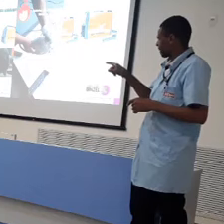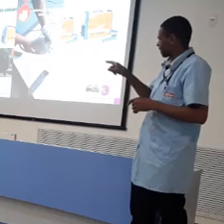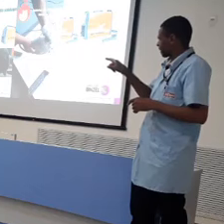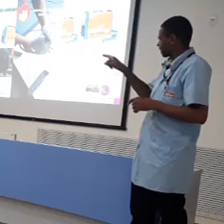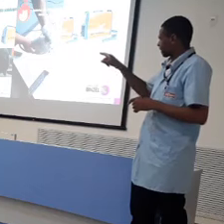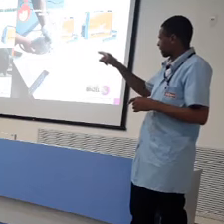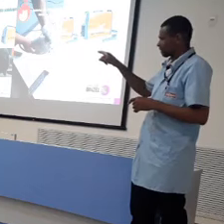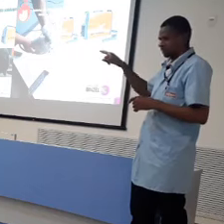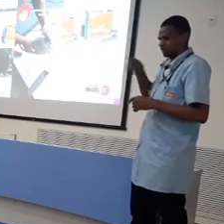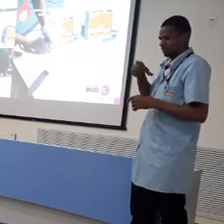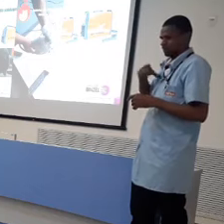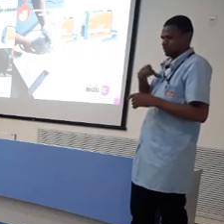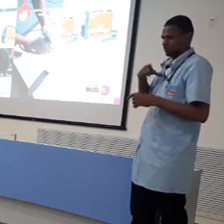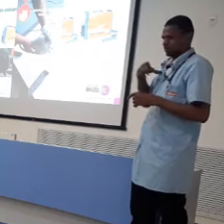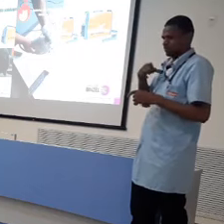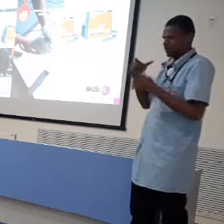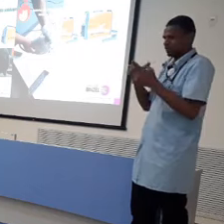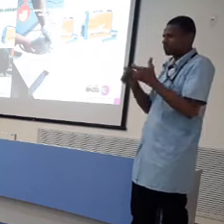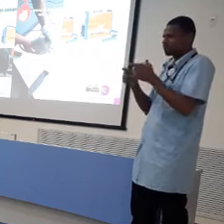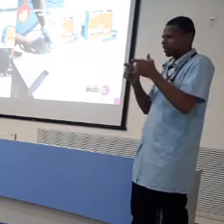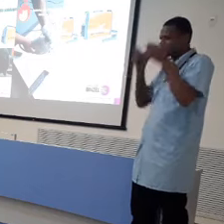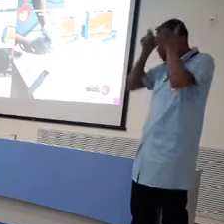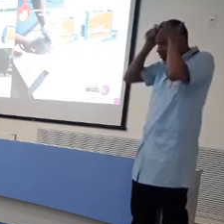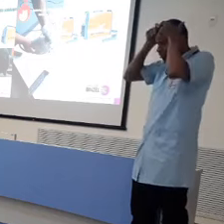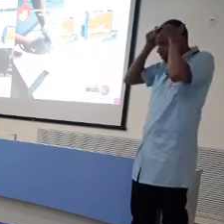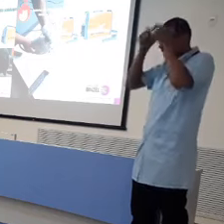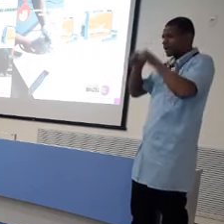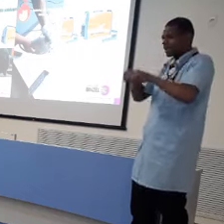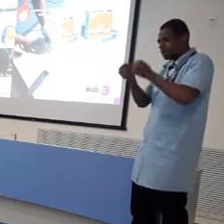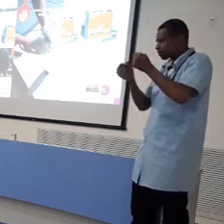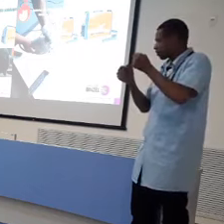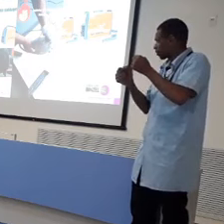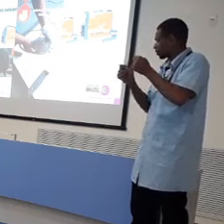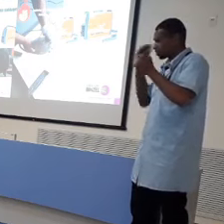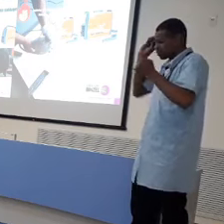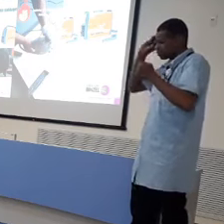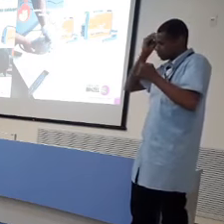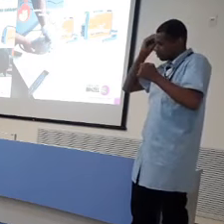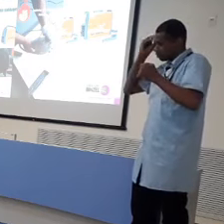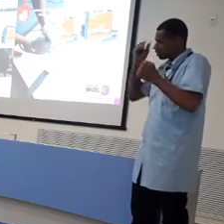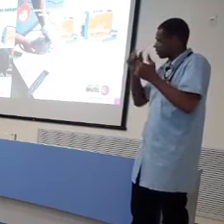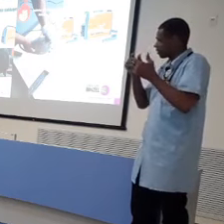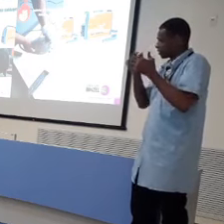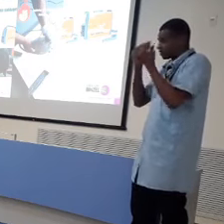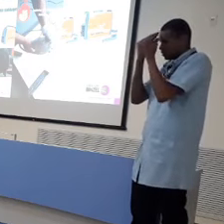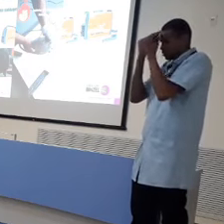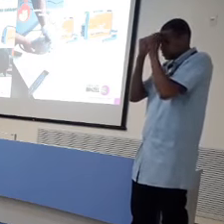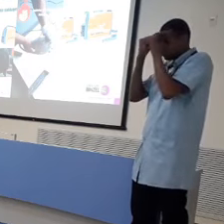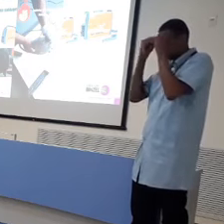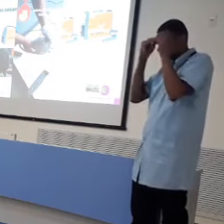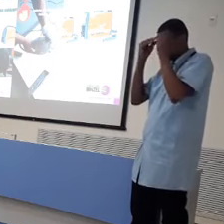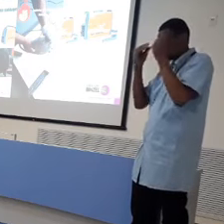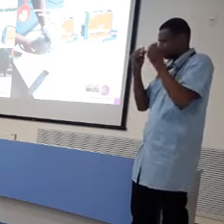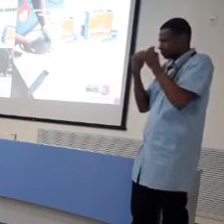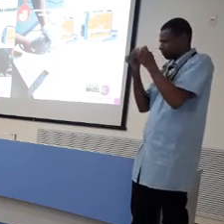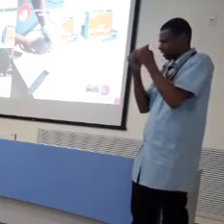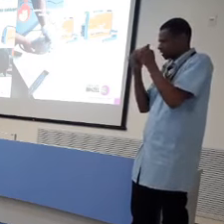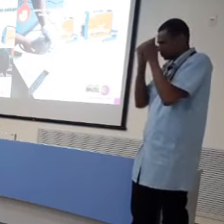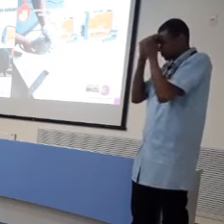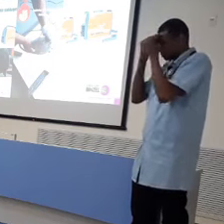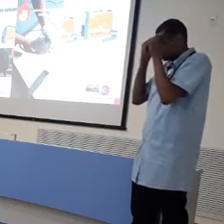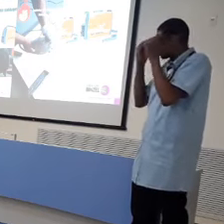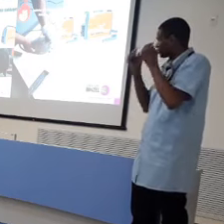tem todos os itens de reposição. Então, se o cara quebrar a carneira, essa faixa que a gente chama faixa de suor, essa parte da